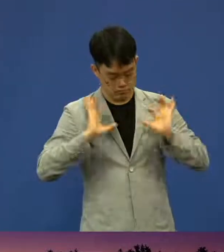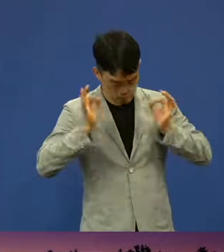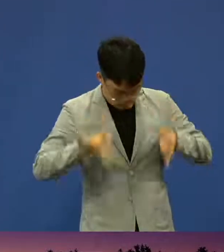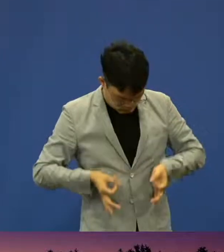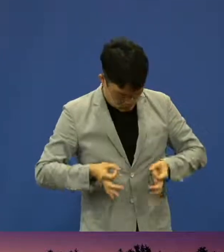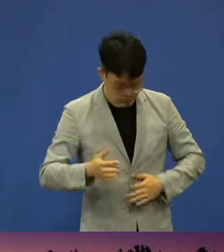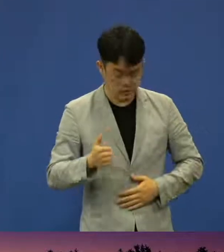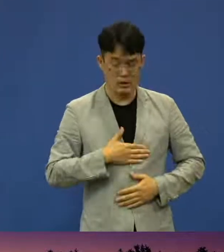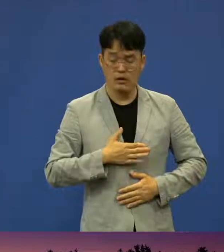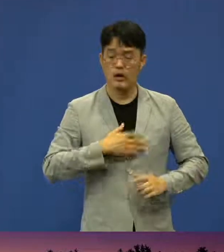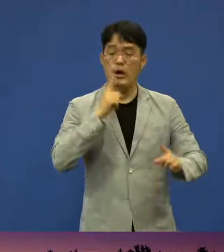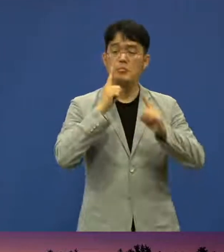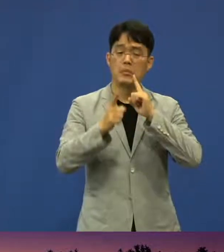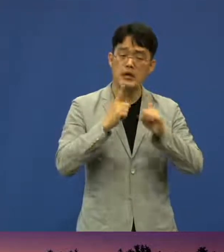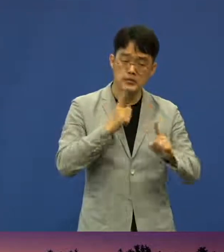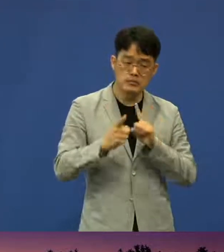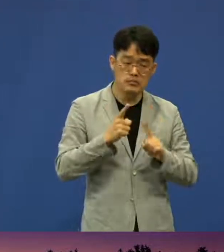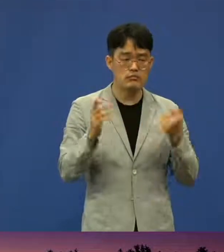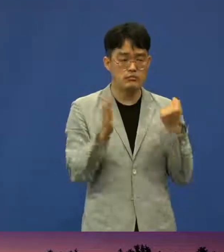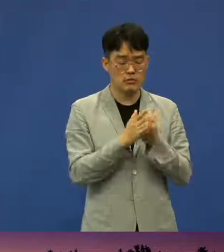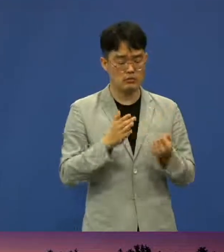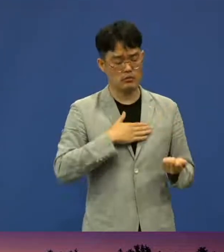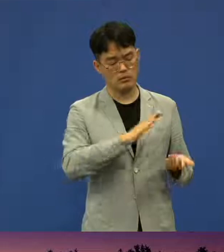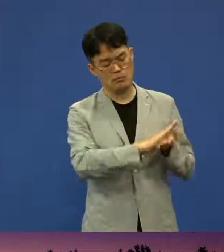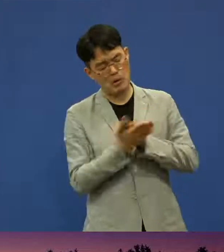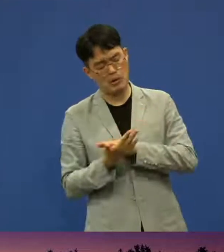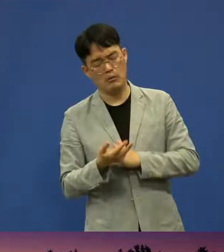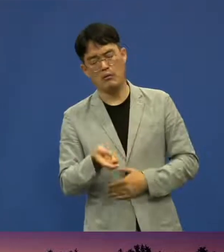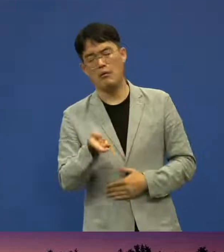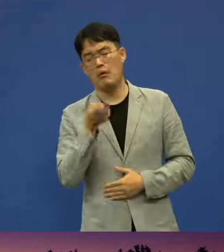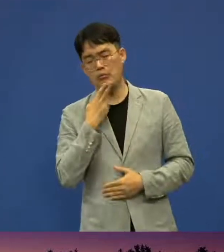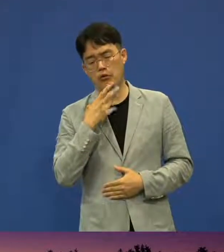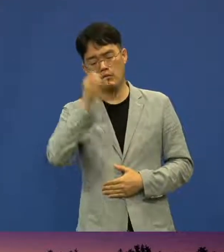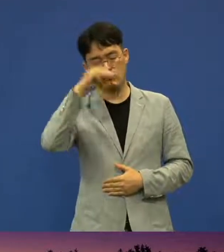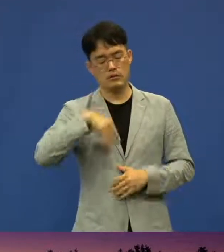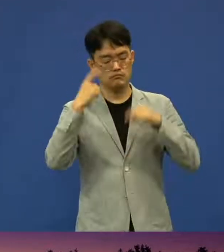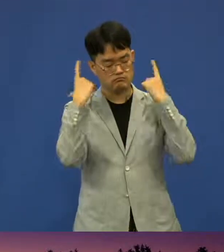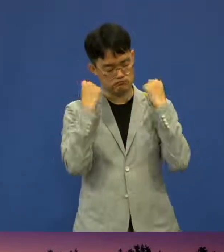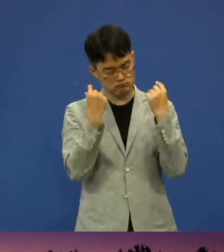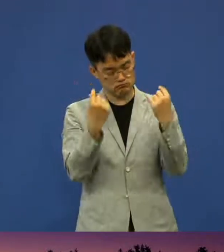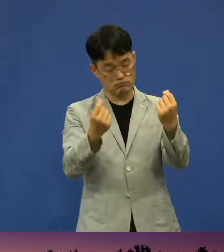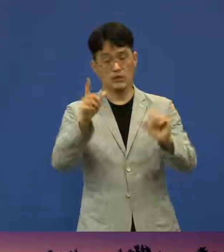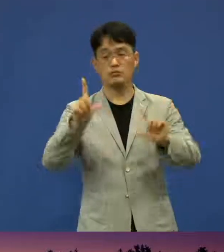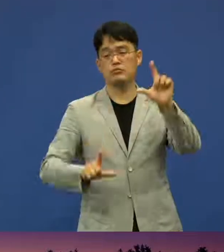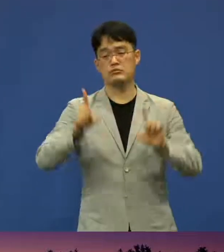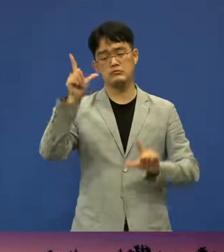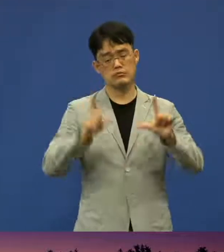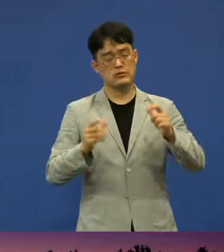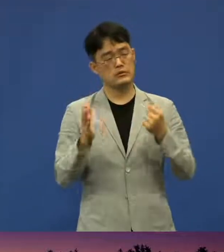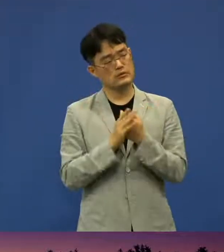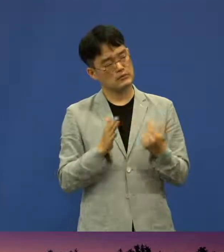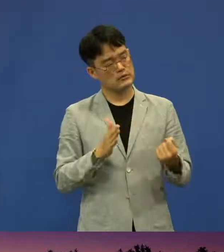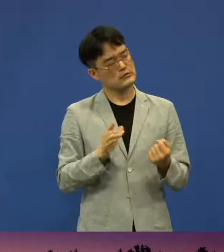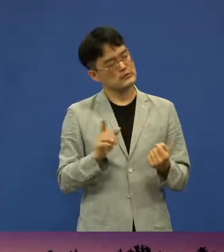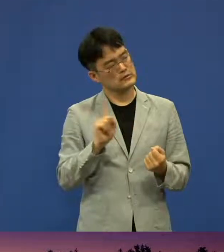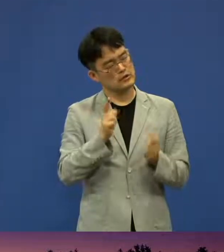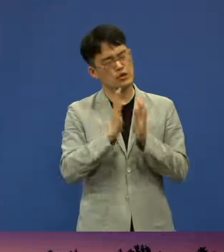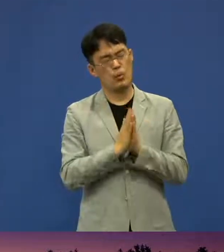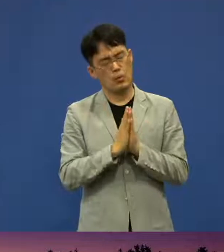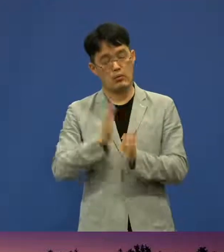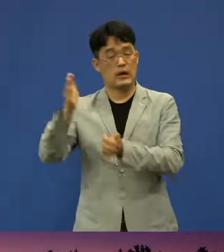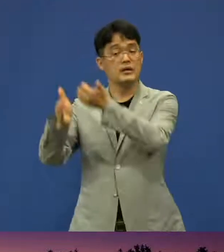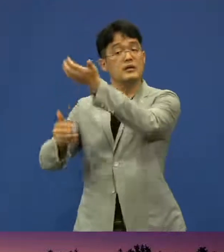깨어지지 않는, 말씀 앞에 변화되지 않는 자신의 모습을 발견하게 되었다는 거예요. 그래서 그런 기도를 했대. 하나님,